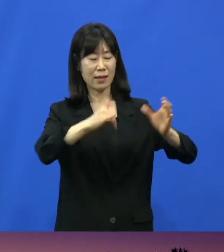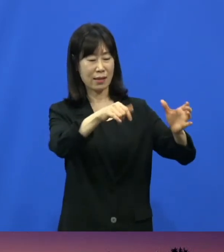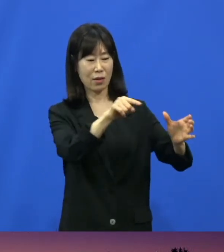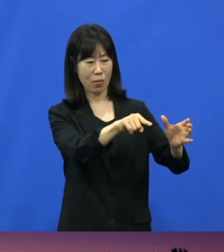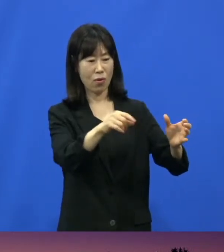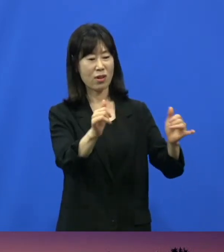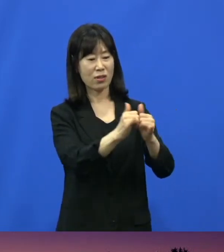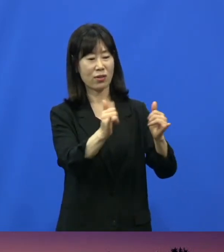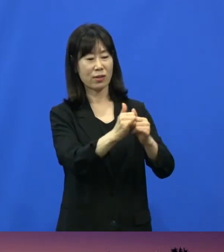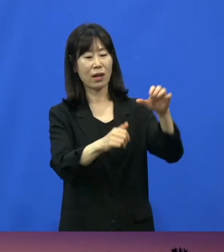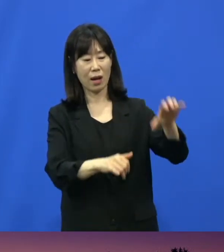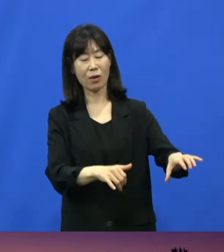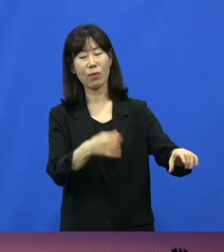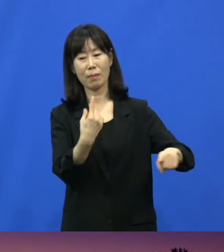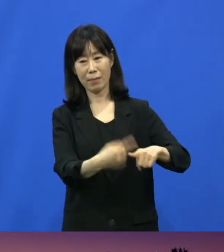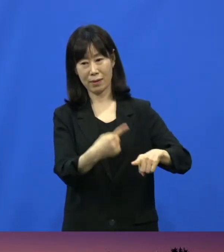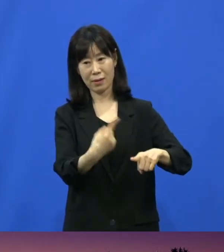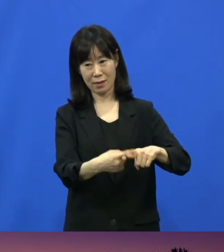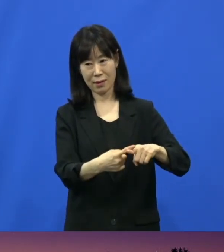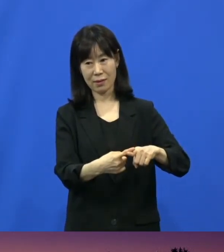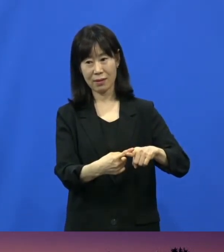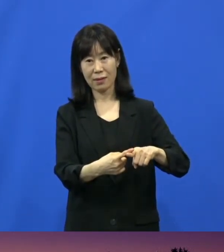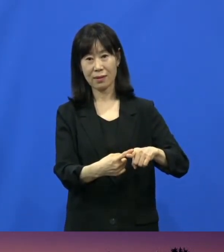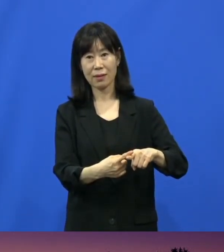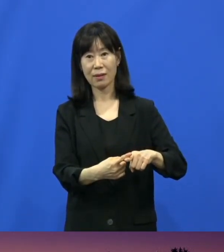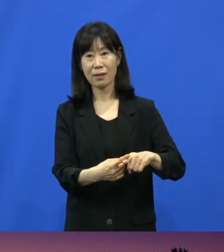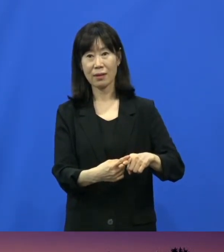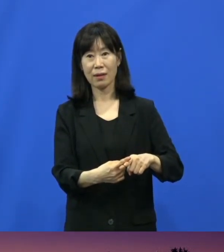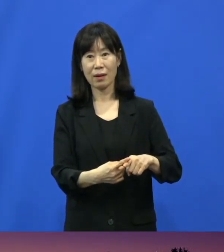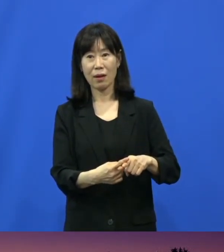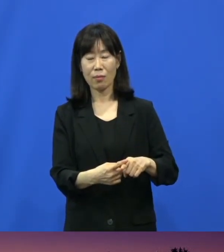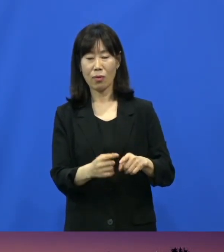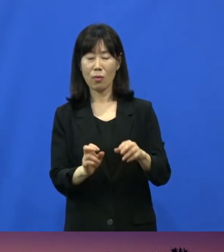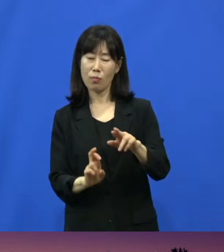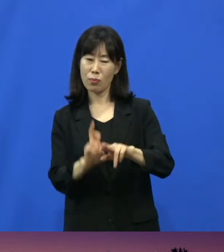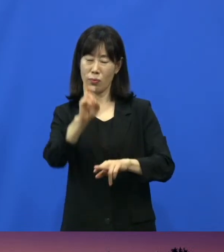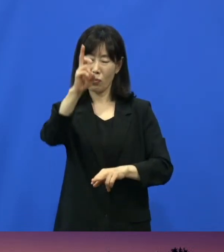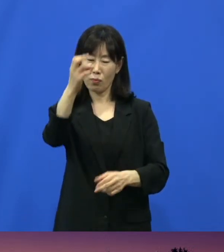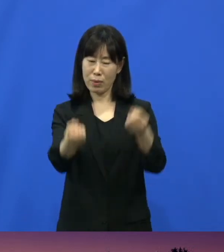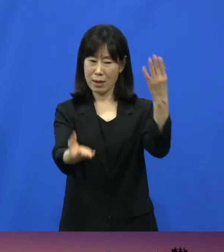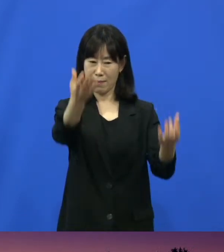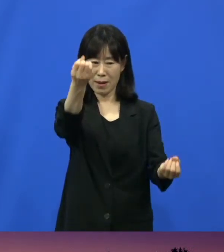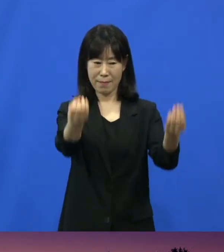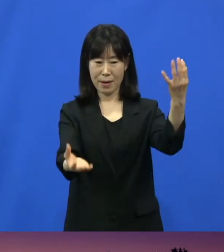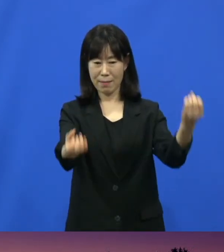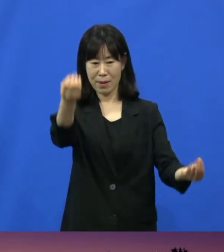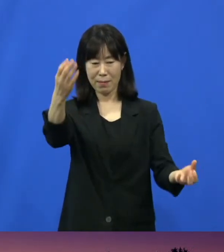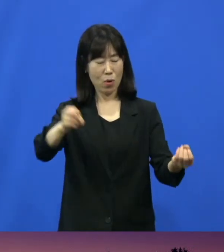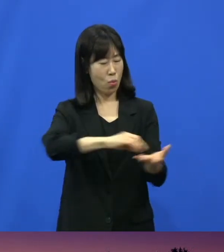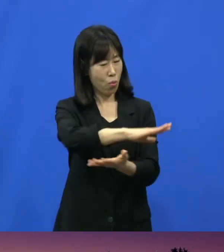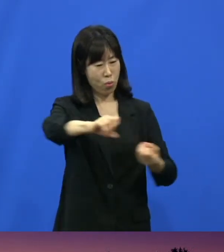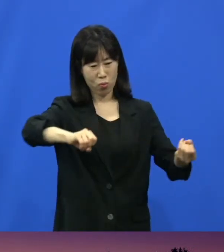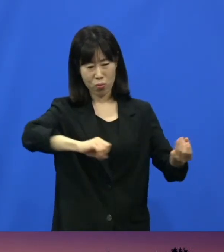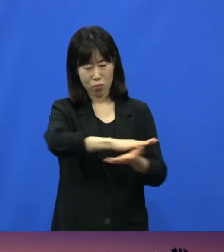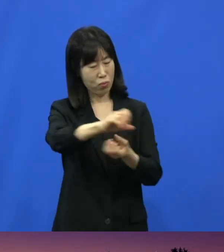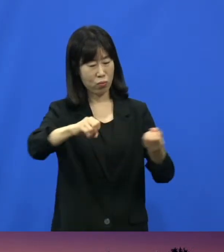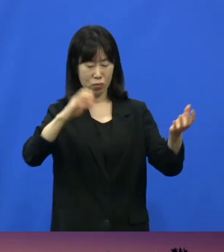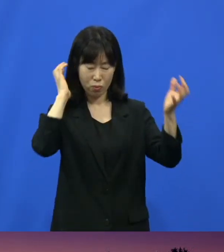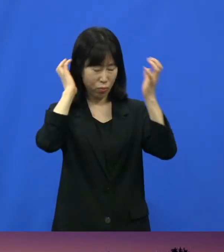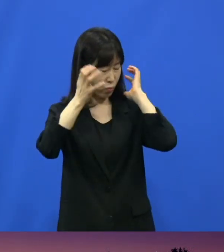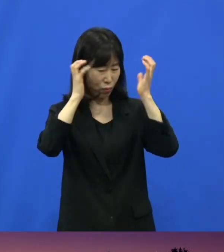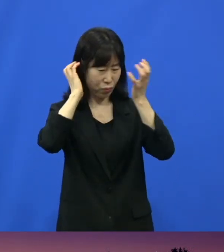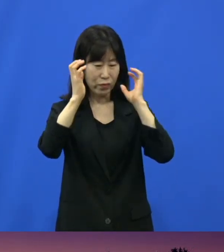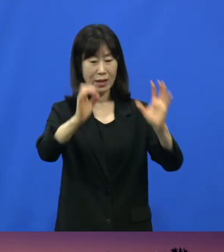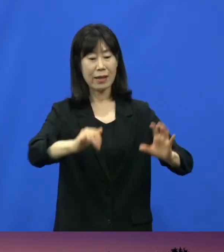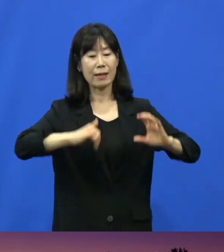같아요. 어떻게 보면 전쟁터 같은 세상을 살고 있습니다. 그냥 포탄이 날아오고 그냥 적지에서 그냥 아슬아슬한 게임을